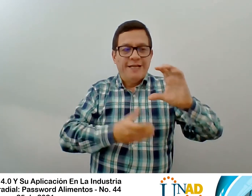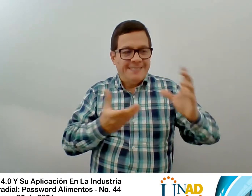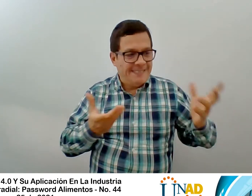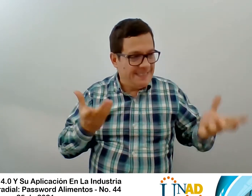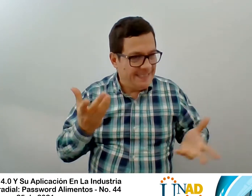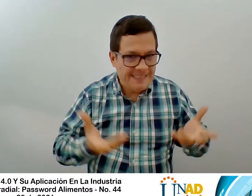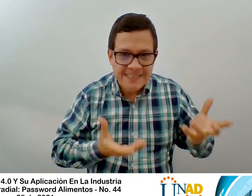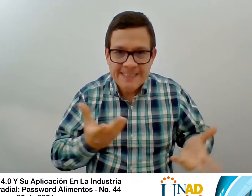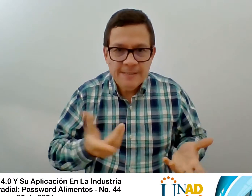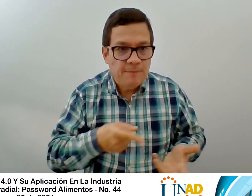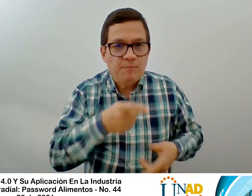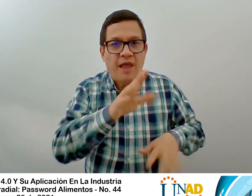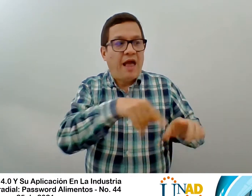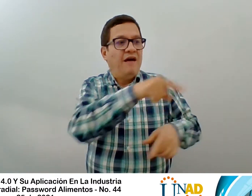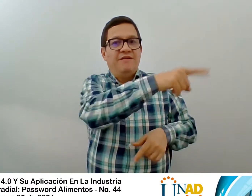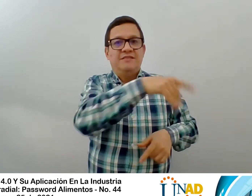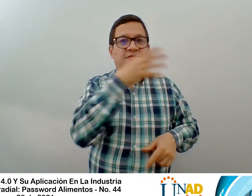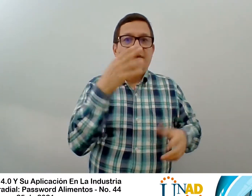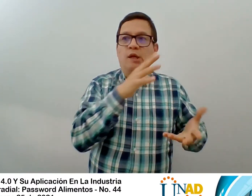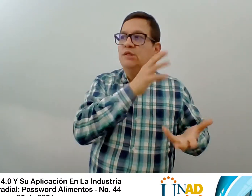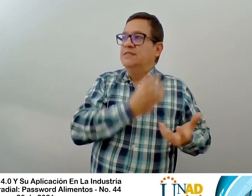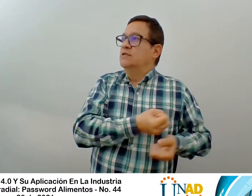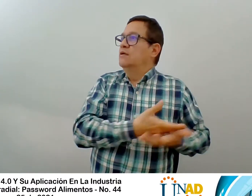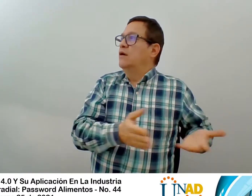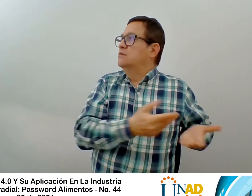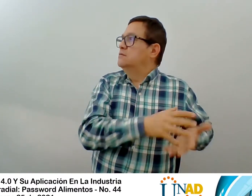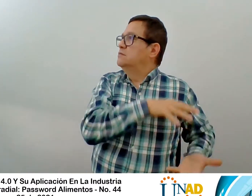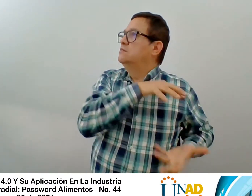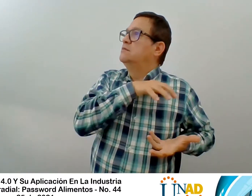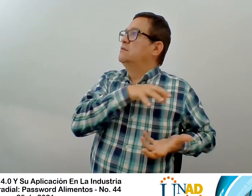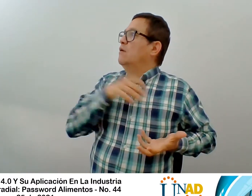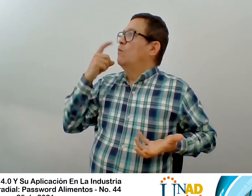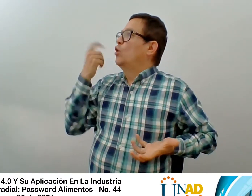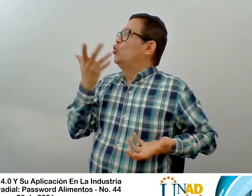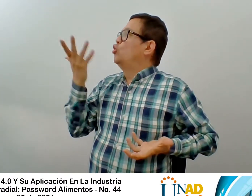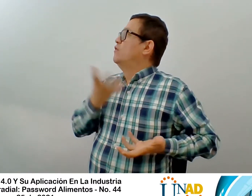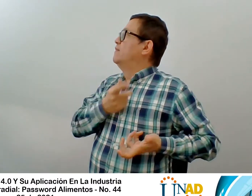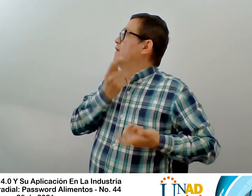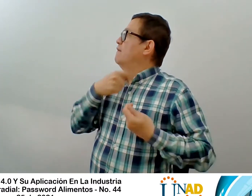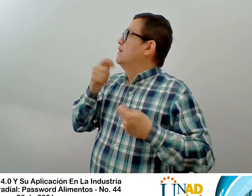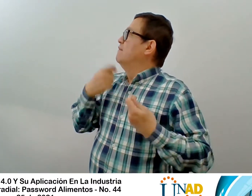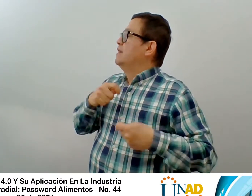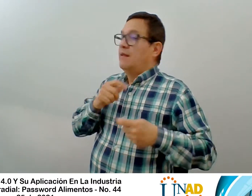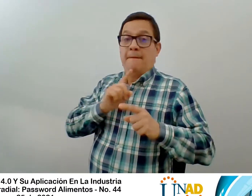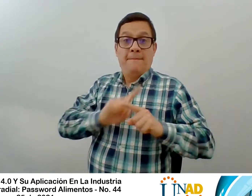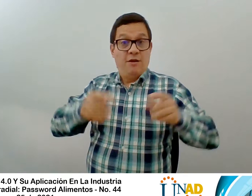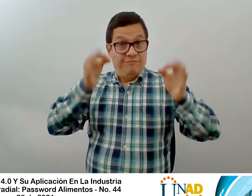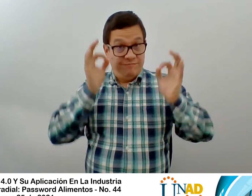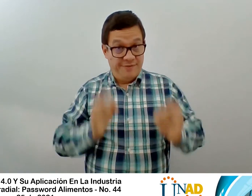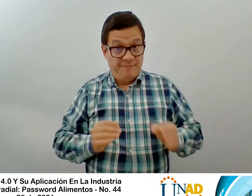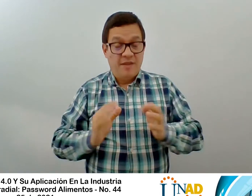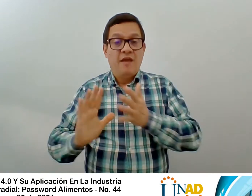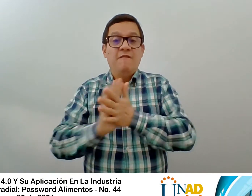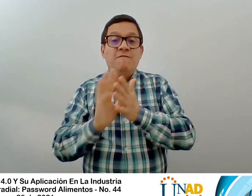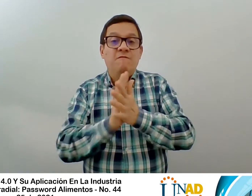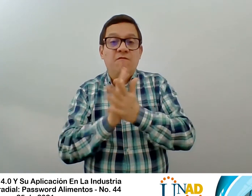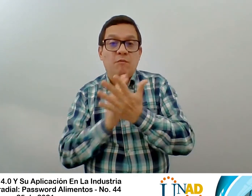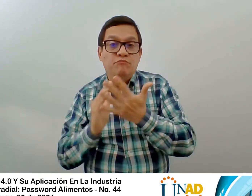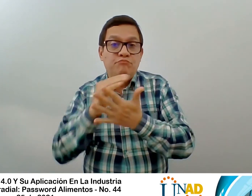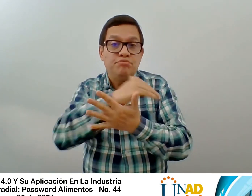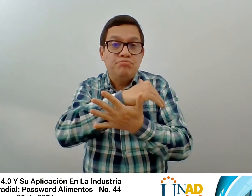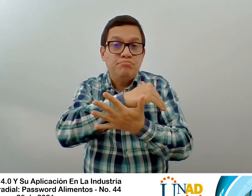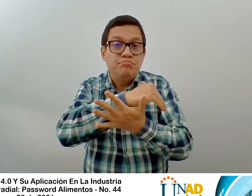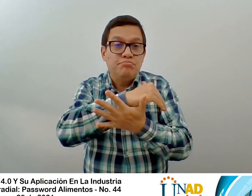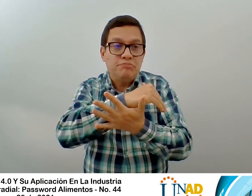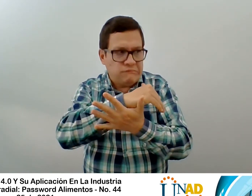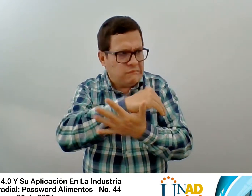y a veces tiene que estar buscando con su producto pues a dónde lo puede vender. Si se generara una cadena de logística mucho